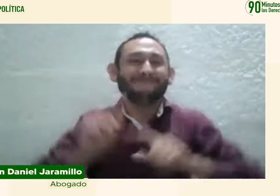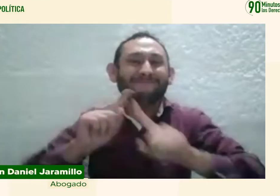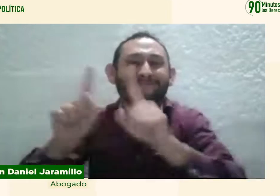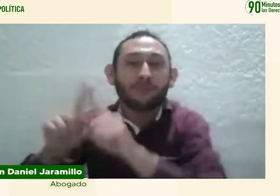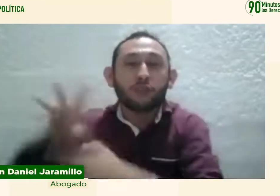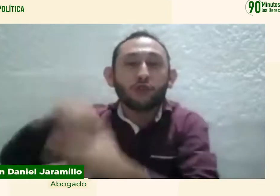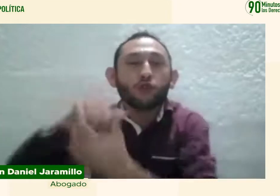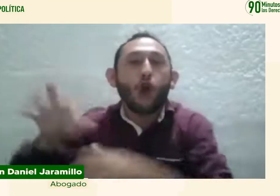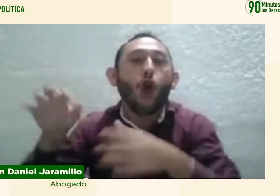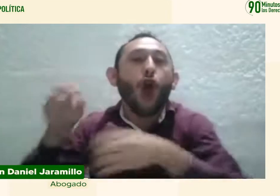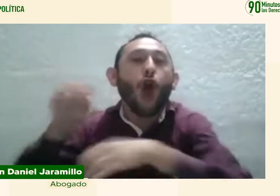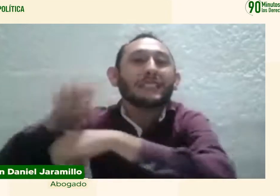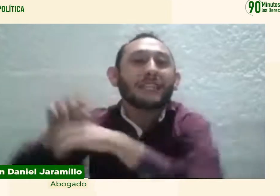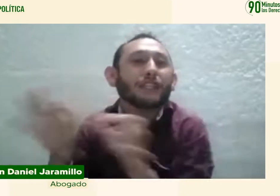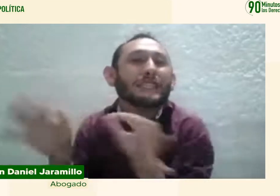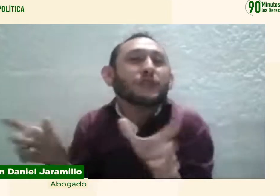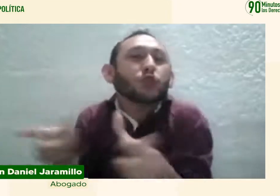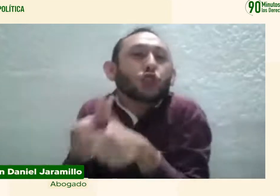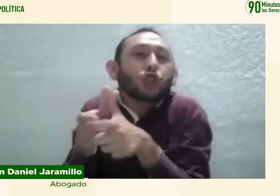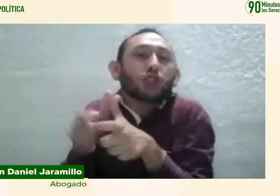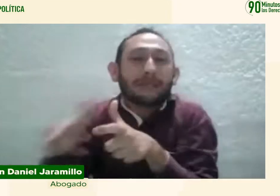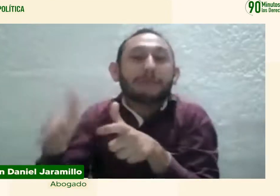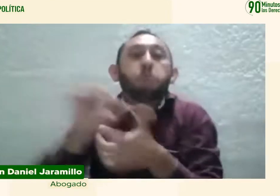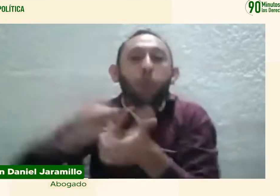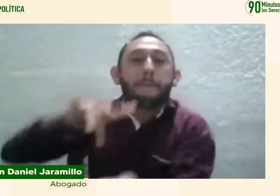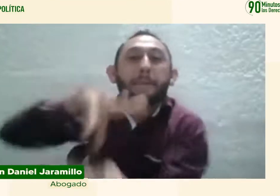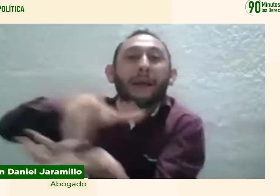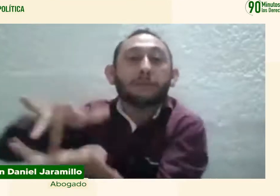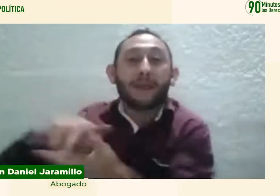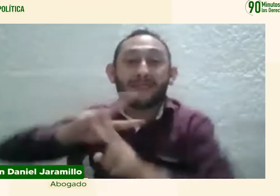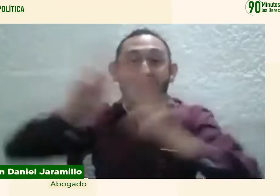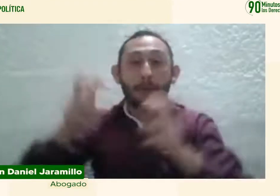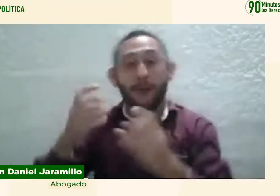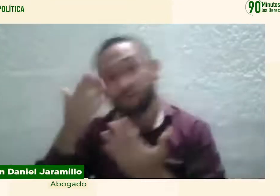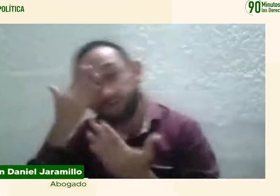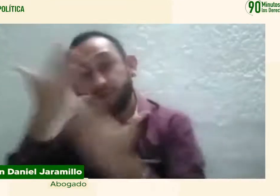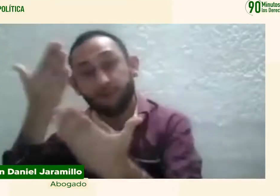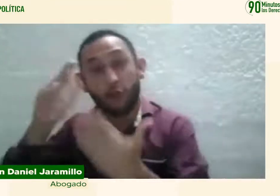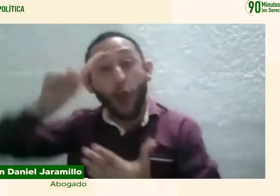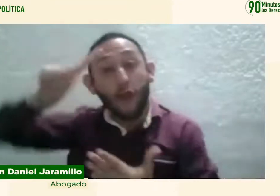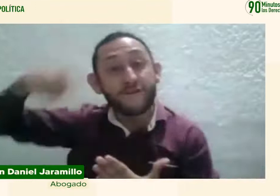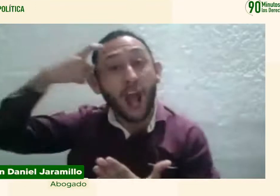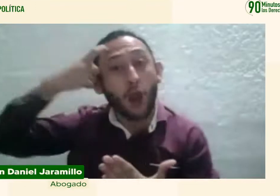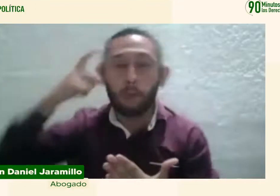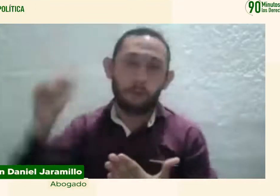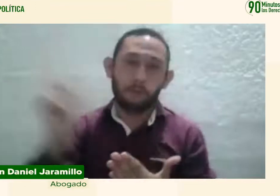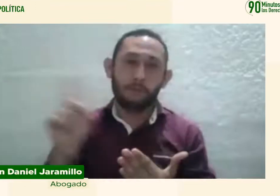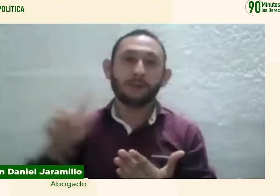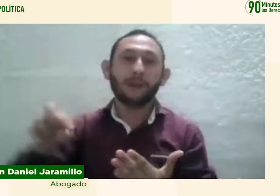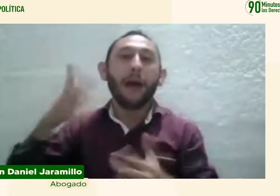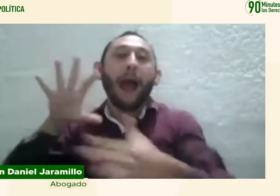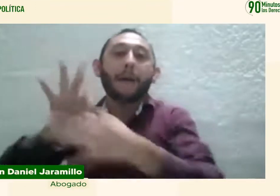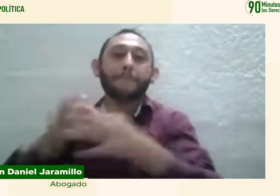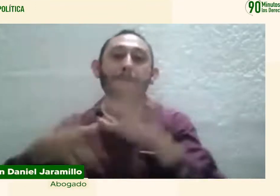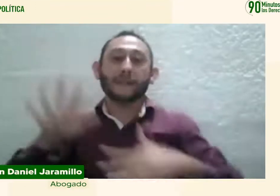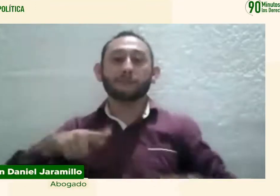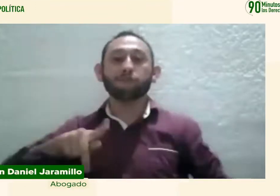de los diferentes sindicatos de pronto si puedan participar de cara a estos